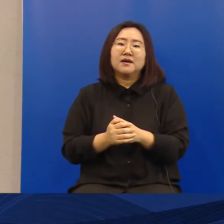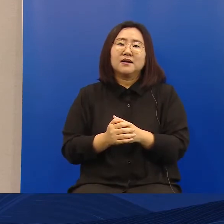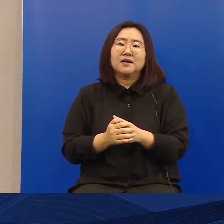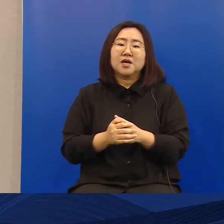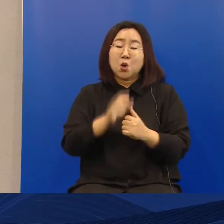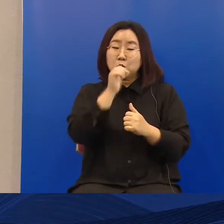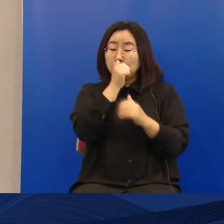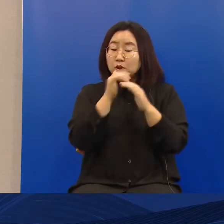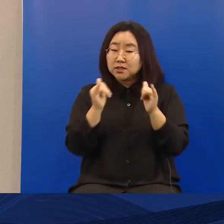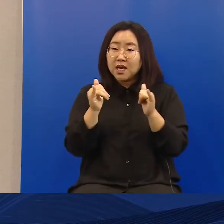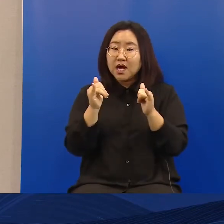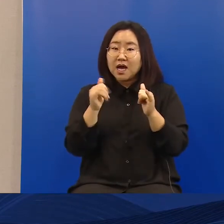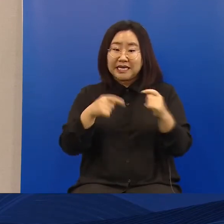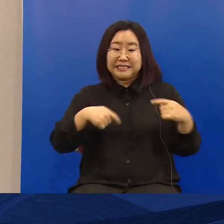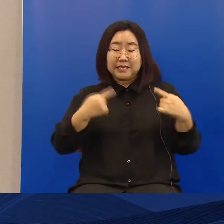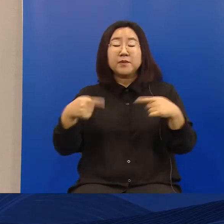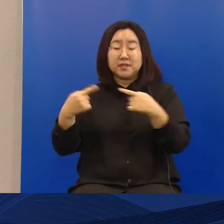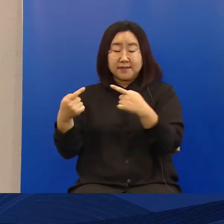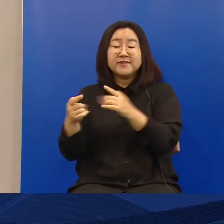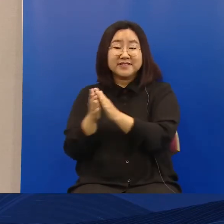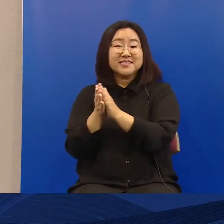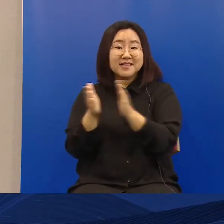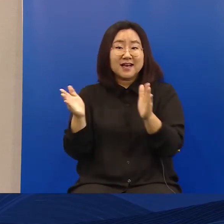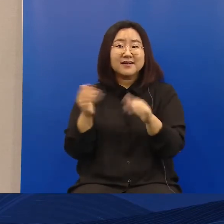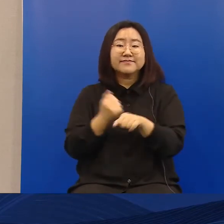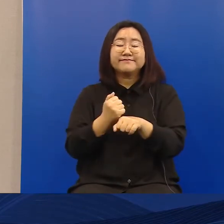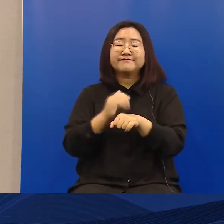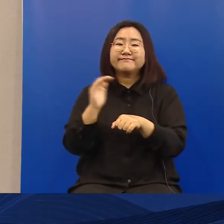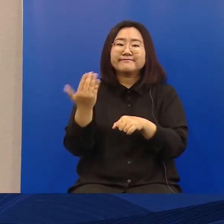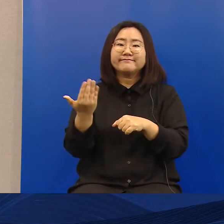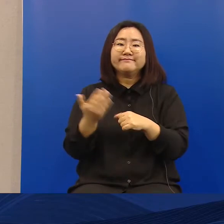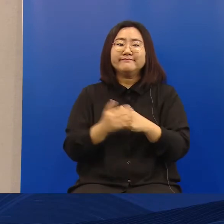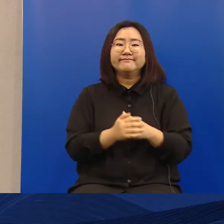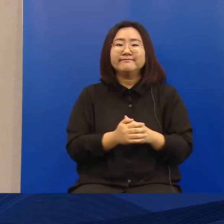이렇게 통역사들이 참여를 했었죠.